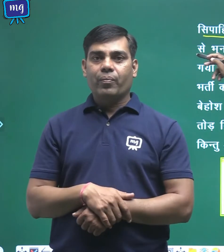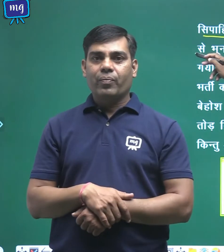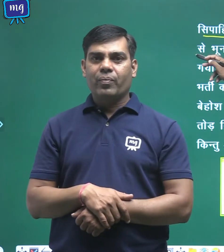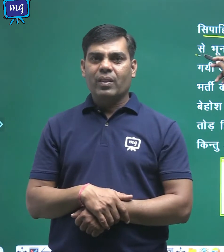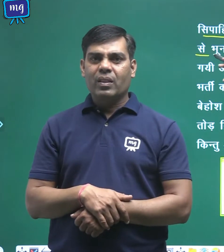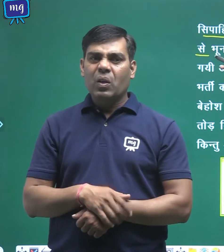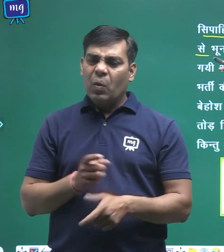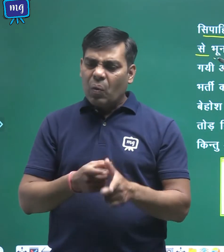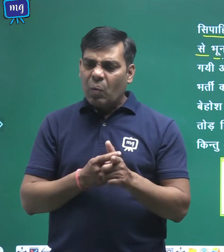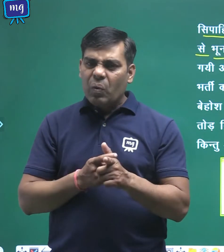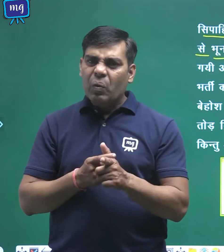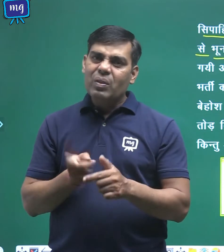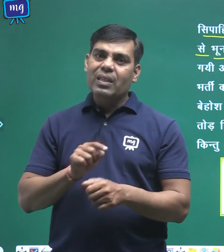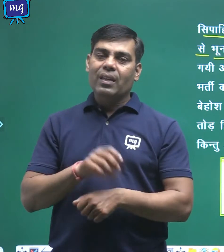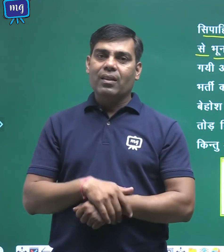गोलियों से